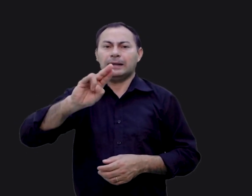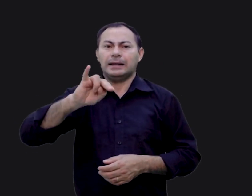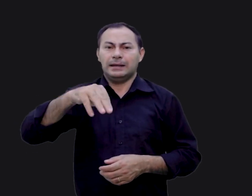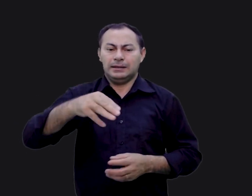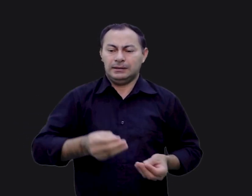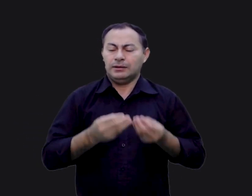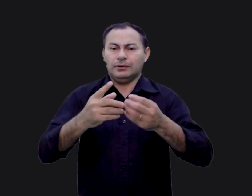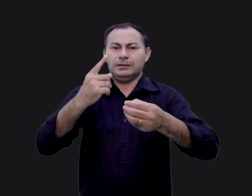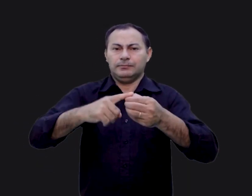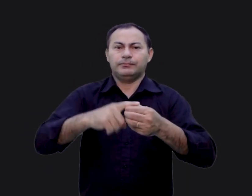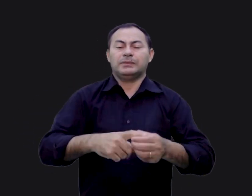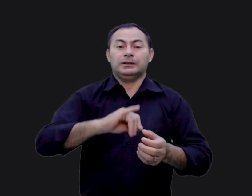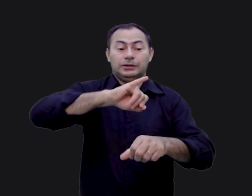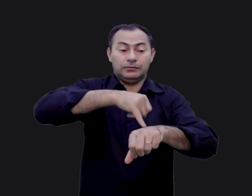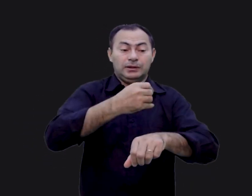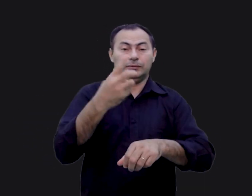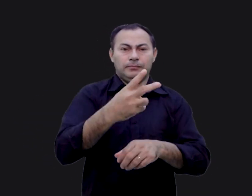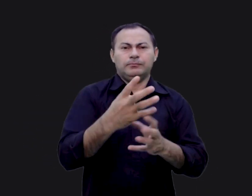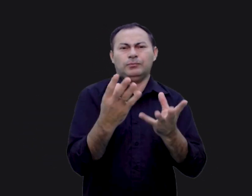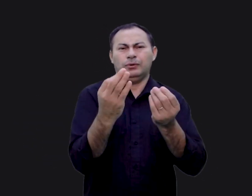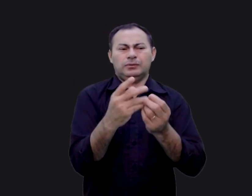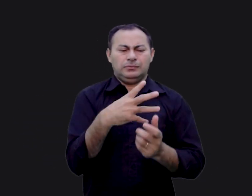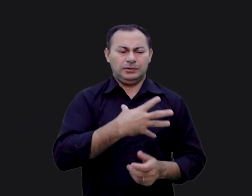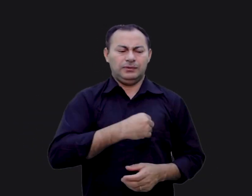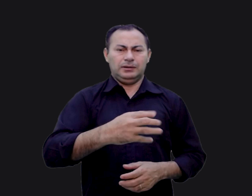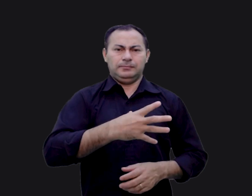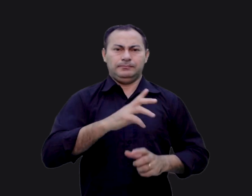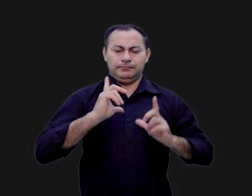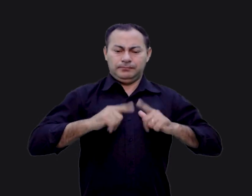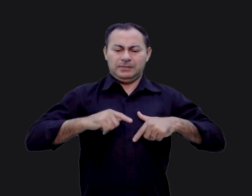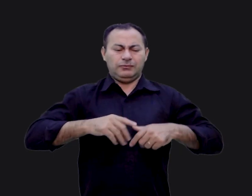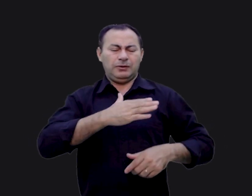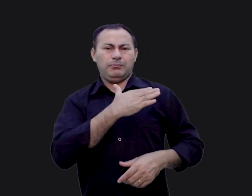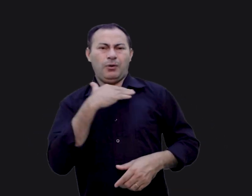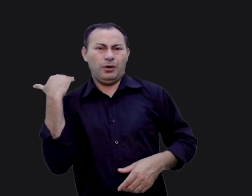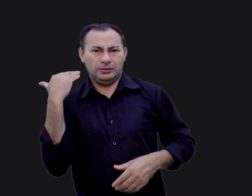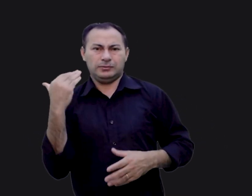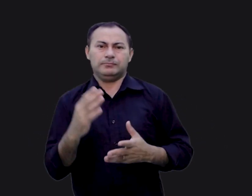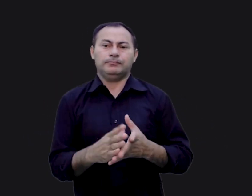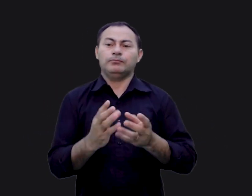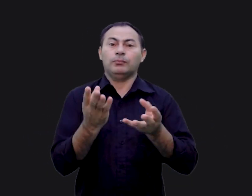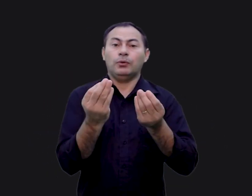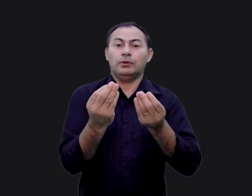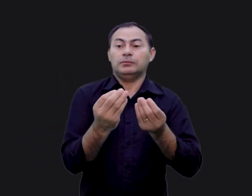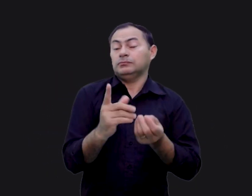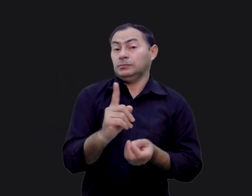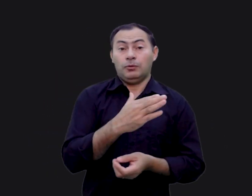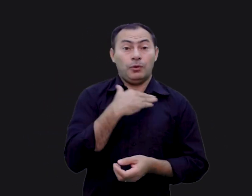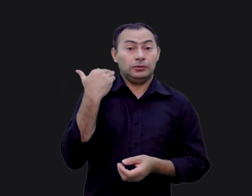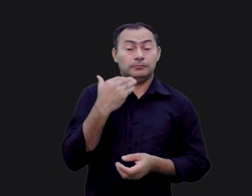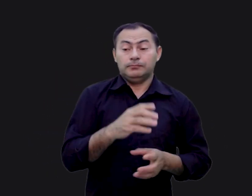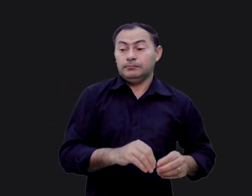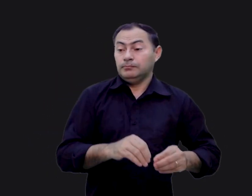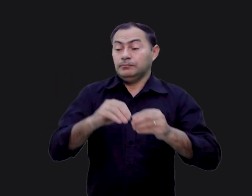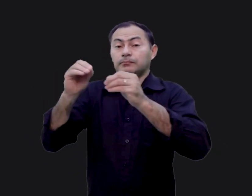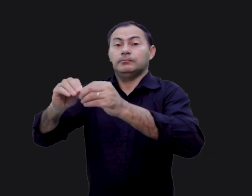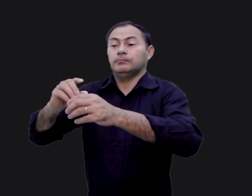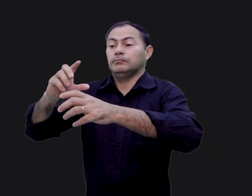cidade. Jerusalém caiu pela segunda vez. Muitos dos filhos de Israel foram massacrados, e muitos dos que não foram mortos foram